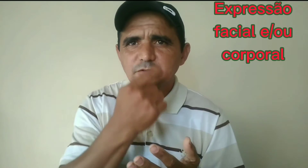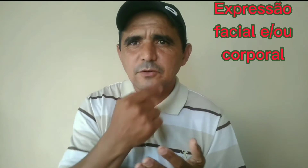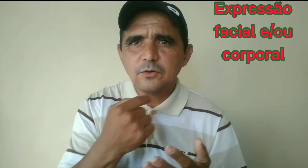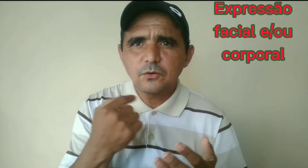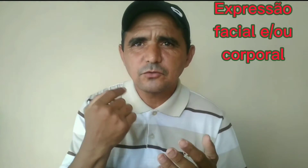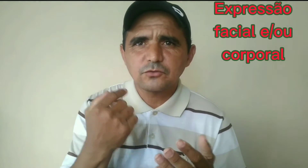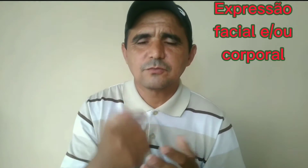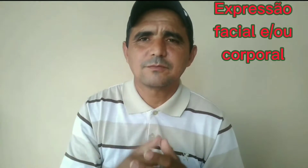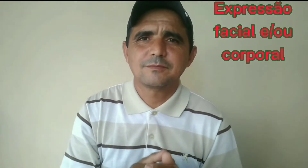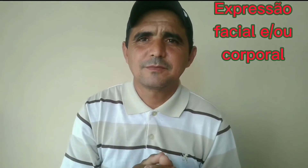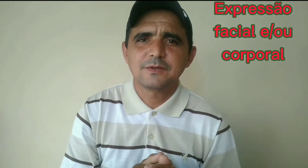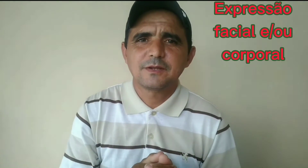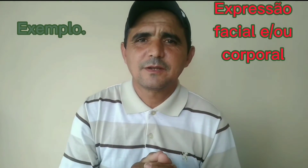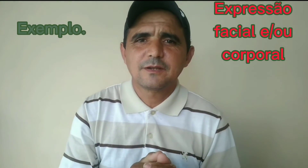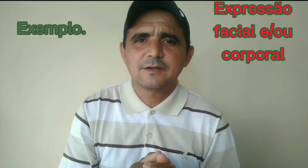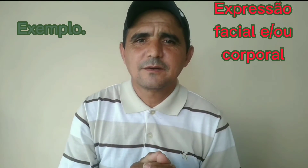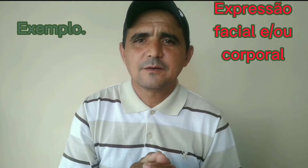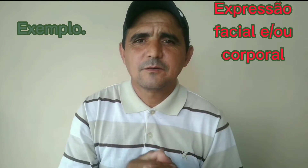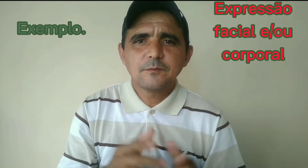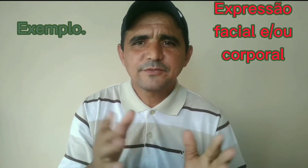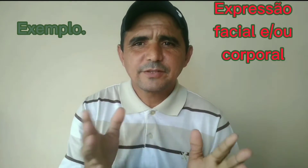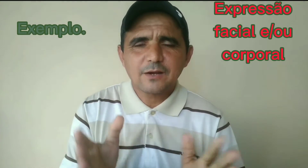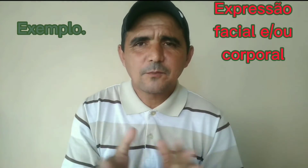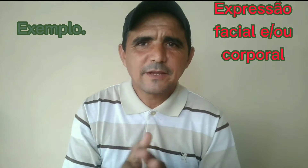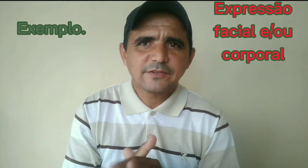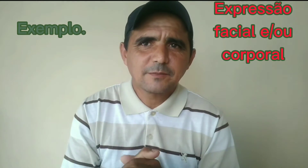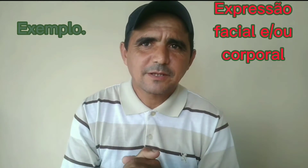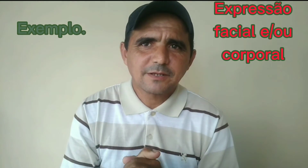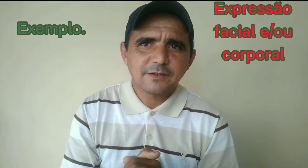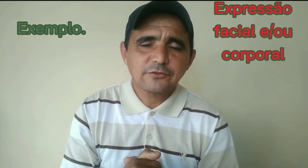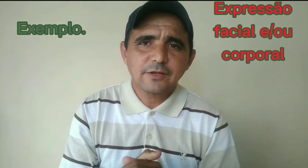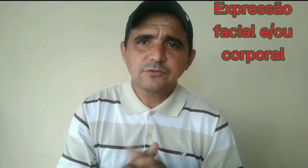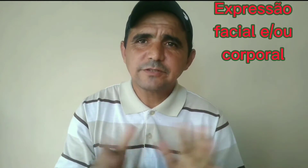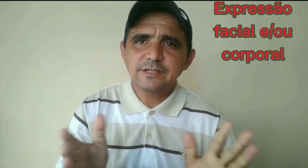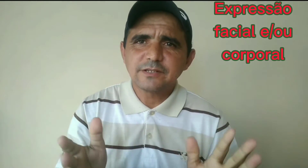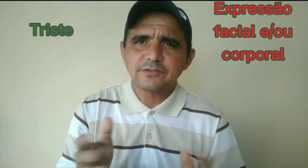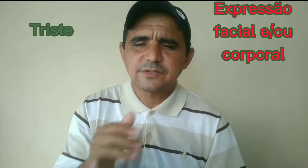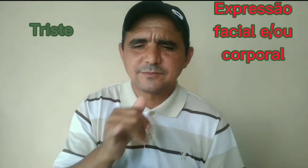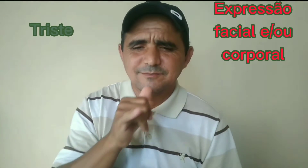seu rosto. Vamos citar como exemplo aqui, né? O sinal de triste.